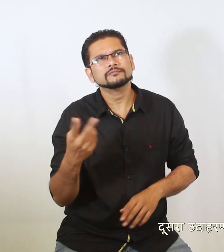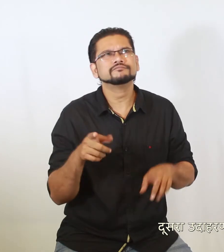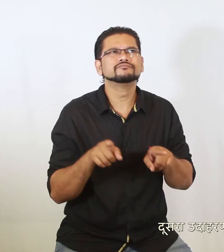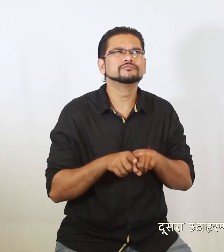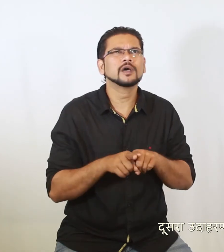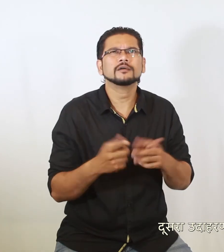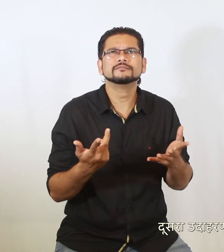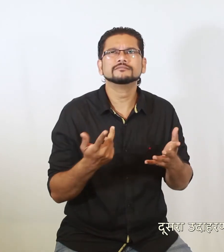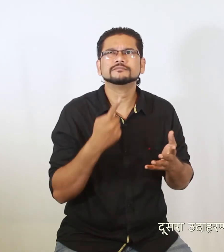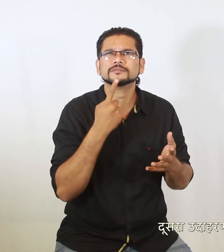दूसरा उदारण है